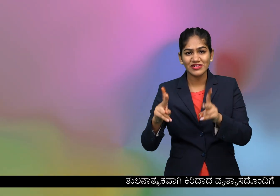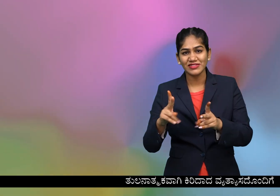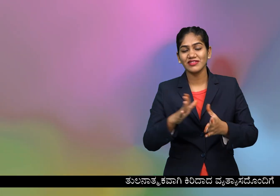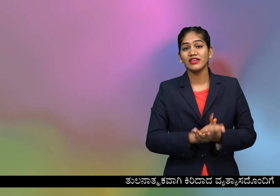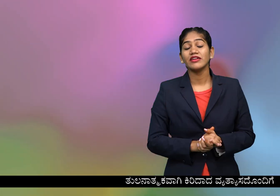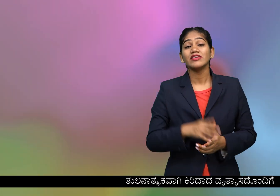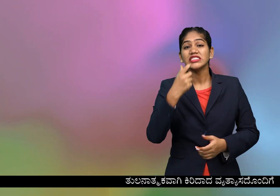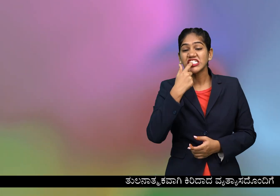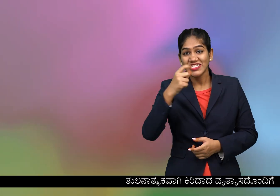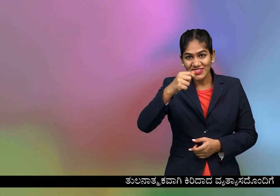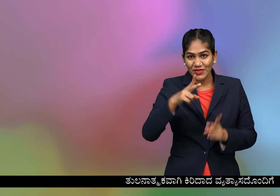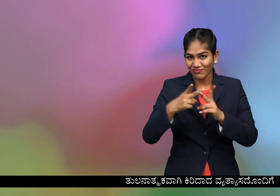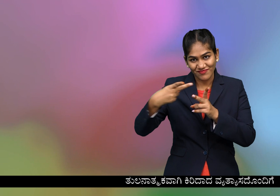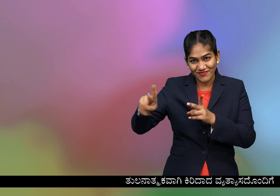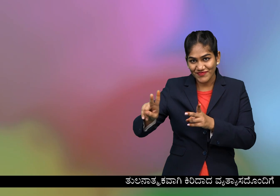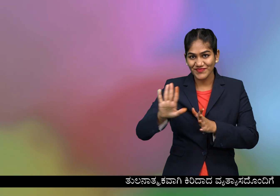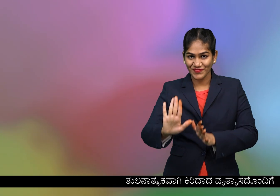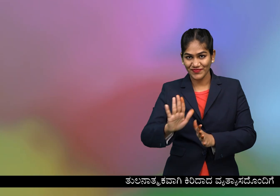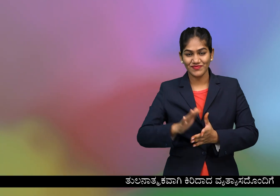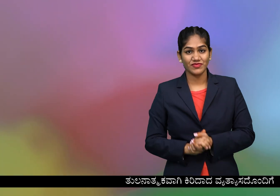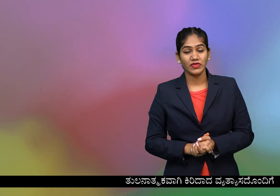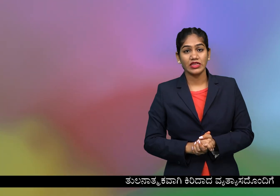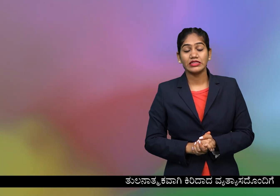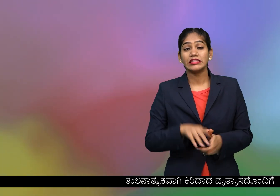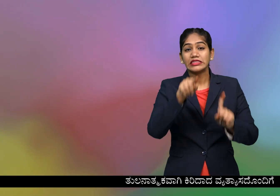ತುಲನಾತ್ಮಕವಾಗಿ ಕಿರಿದಾದ ವ್ಯತ್ಯಾಸದೊಂದಿಗೆ